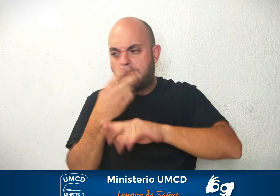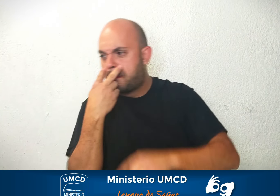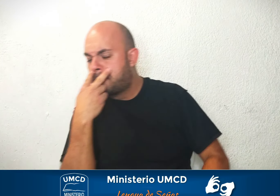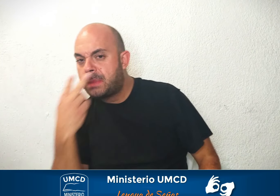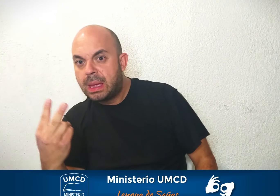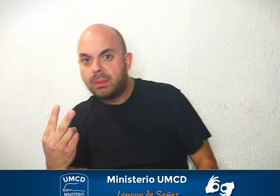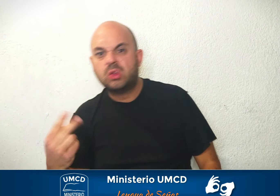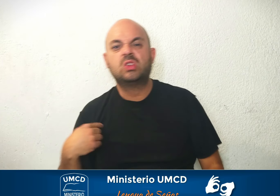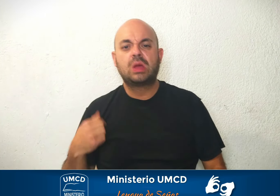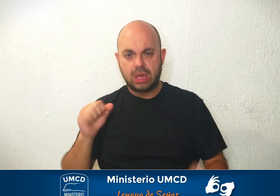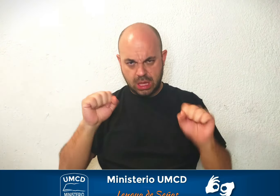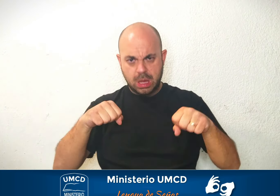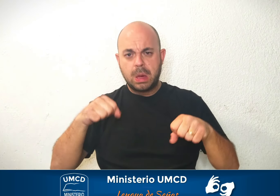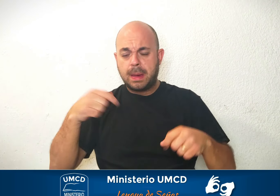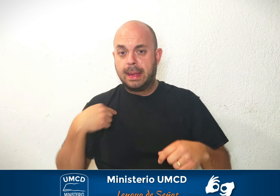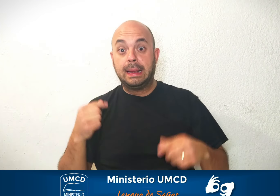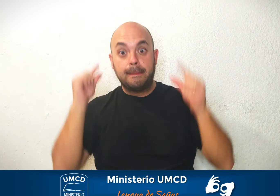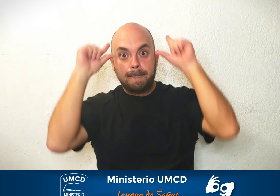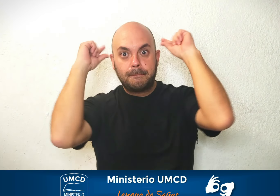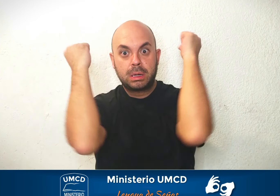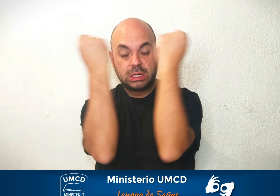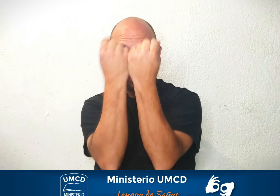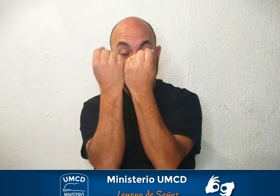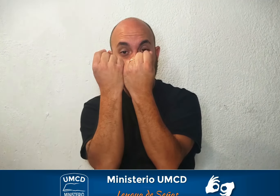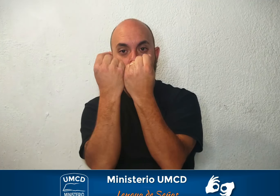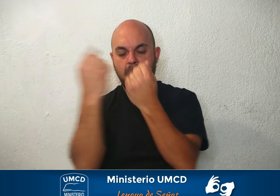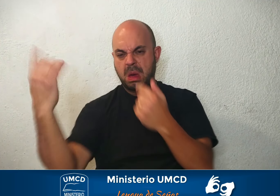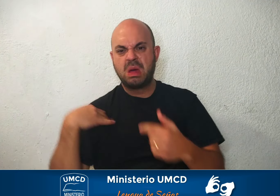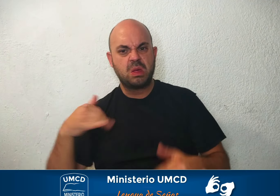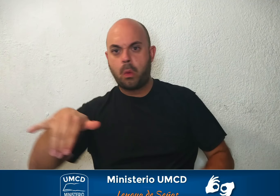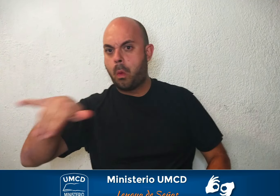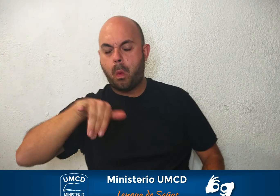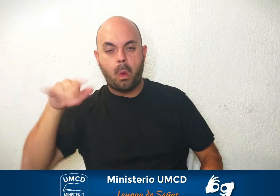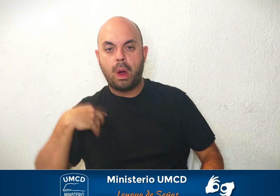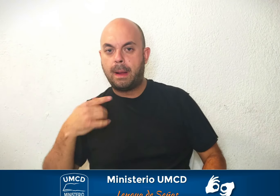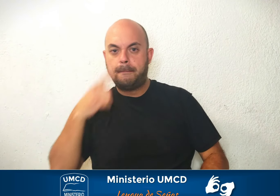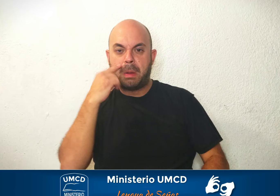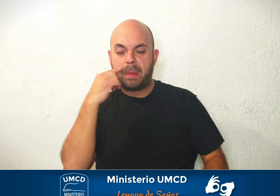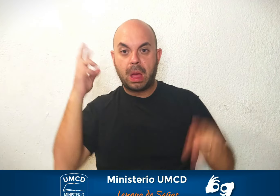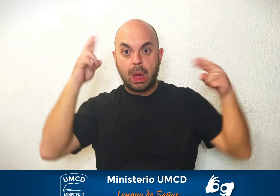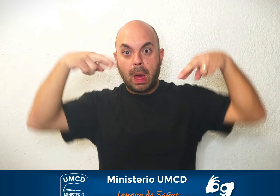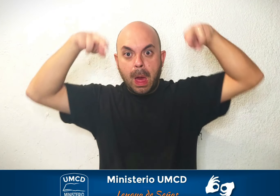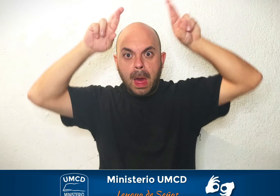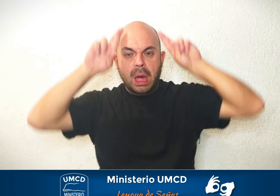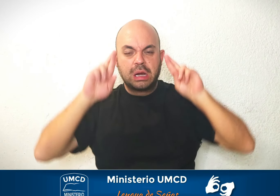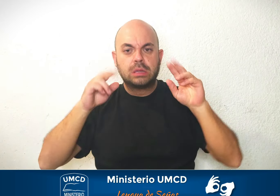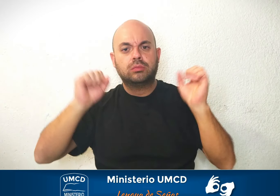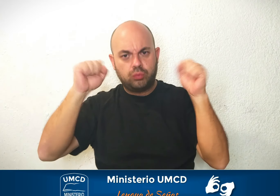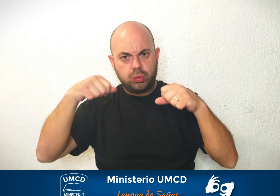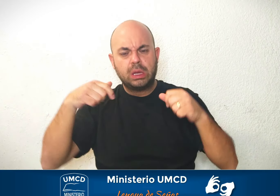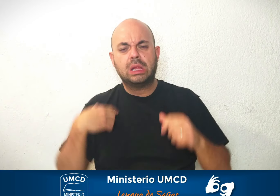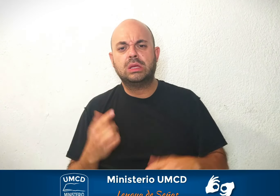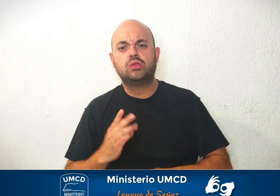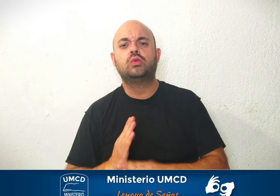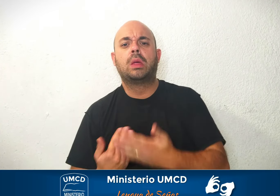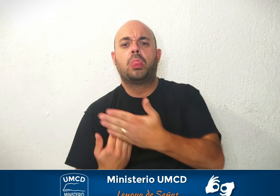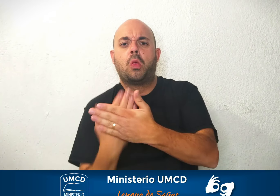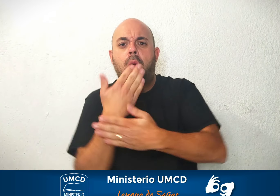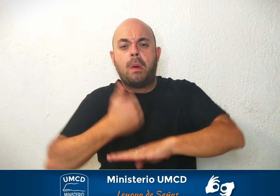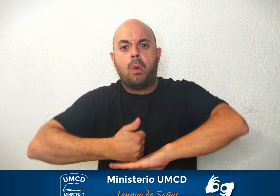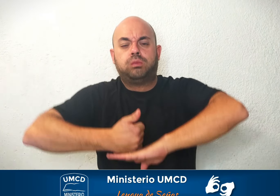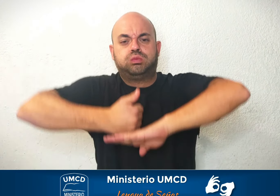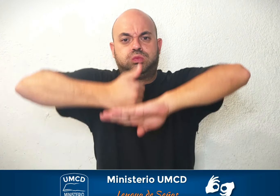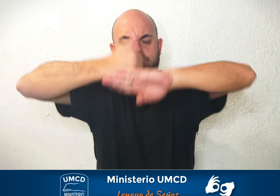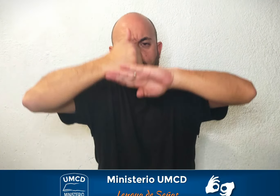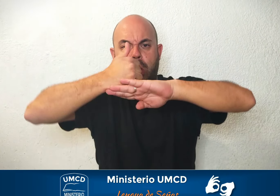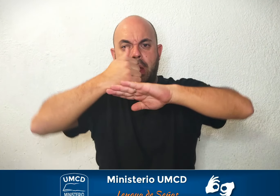ese instante nosotros vemos de que esta persona nace con derechos y obligaciones que les lleva a sobresalir sobre